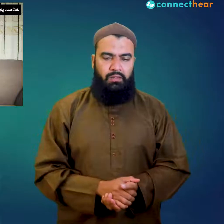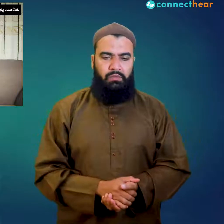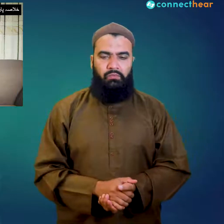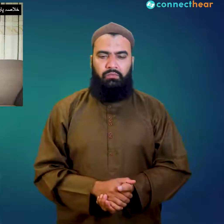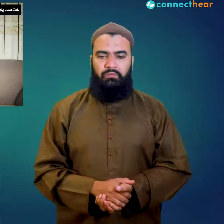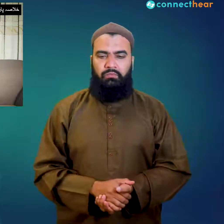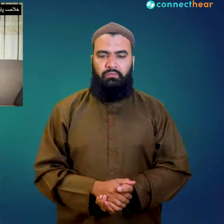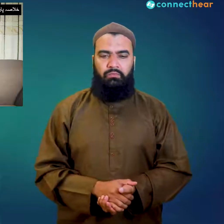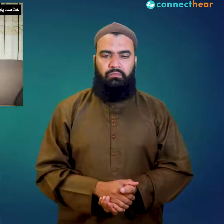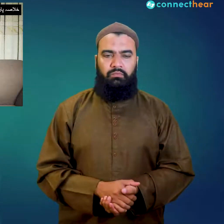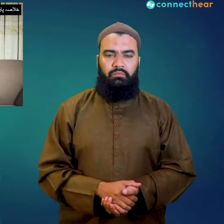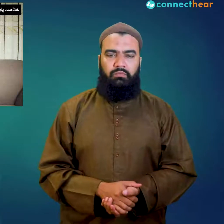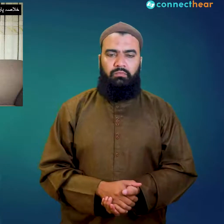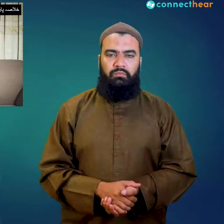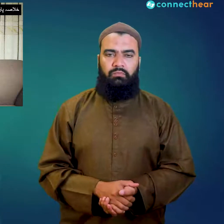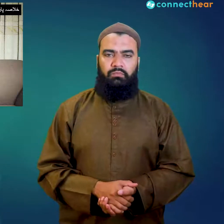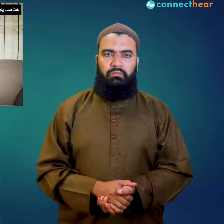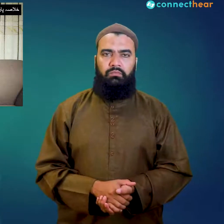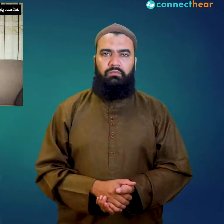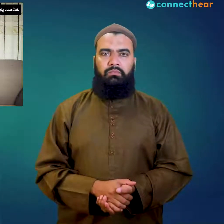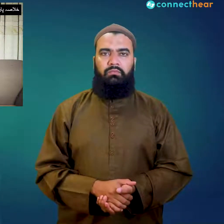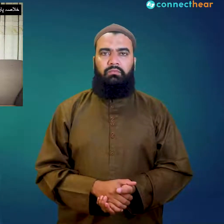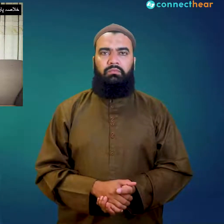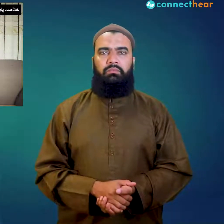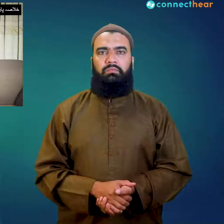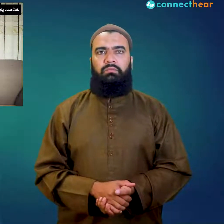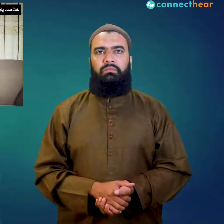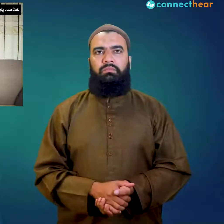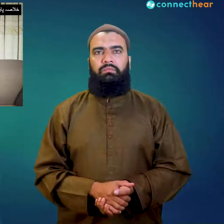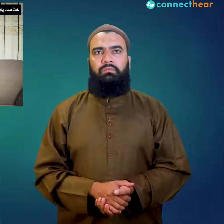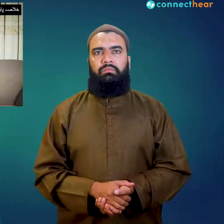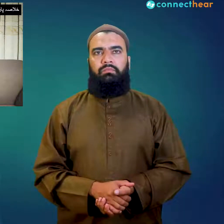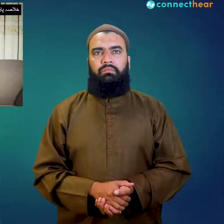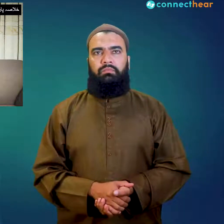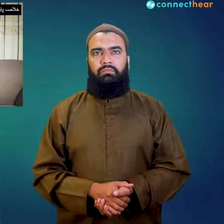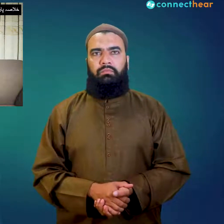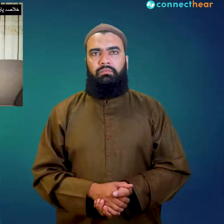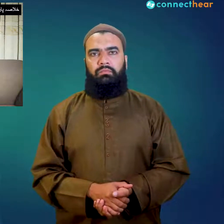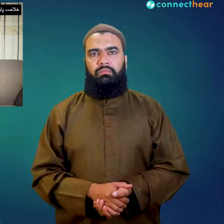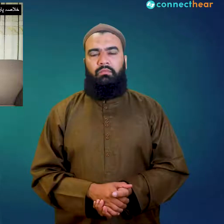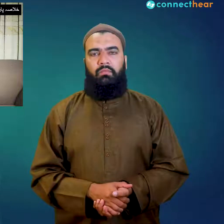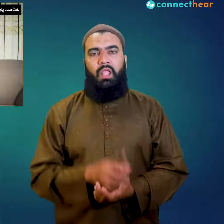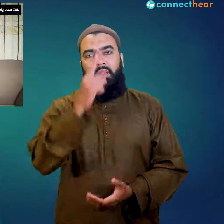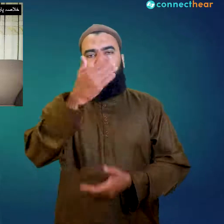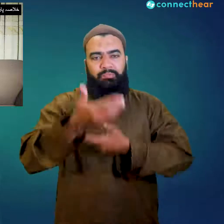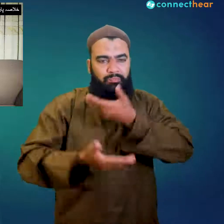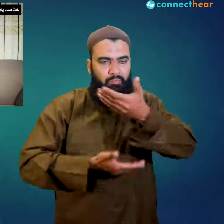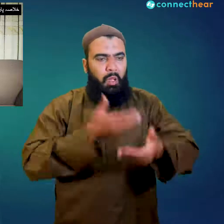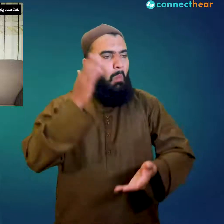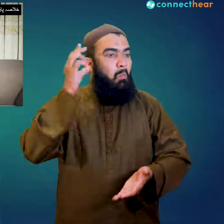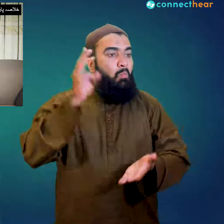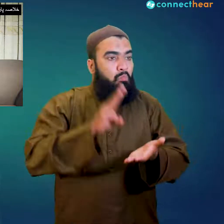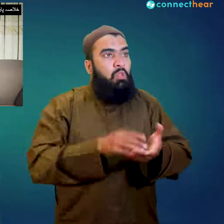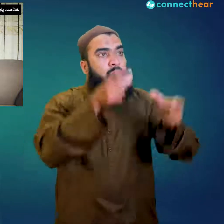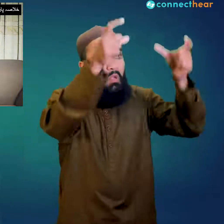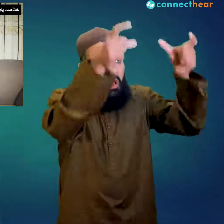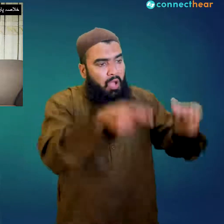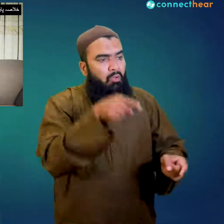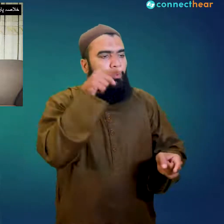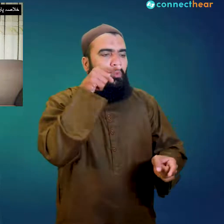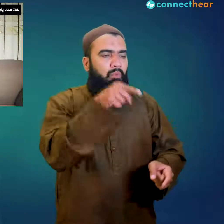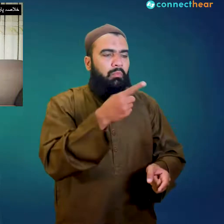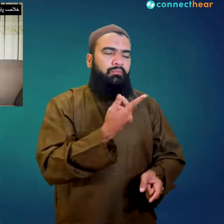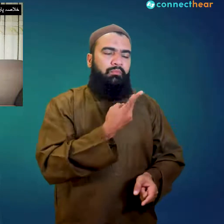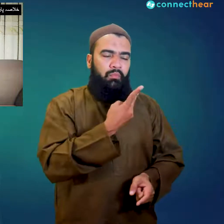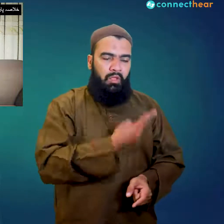وَلَا تَحْزَنُوا وَأَنْتُمُ الْأَعْلَوْنَ إِن كُنتُم مُؤْمِنِينَ۔ اہل ایمان کو تسلی اور تشفی دی گئی